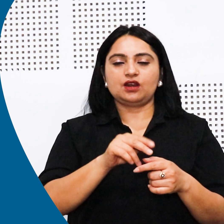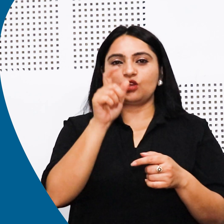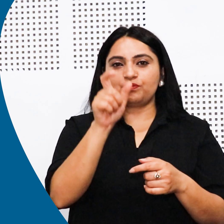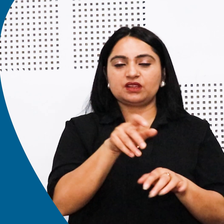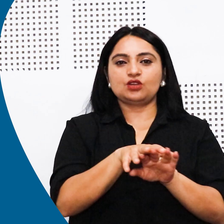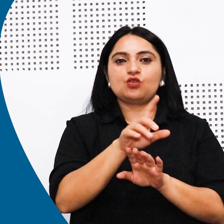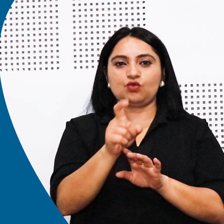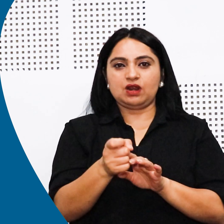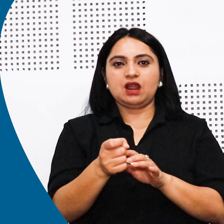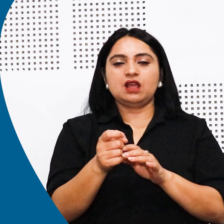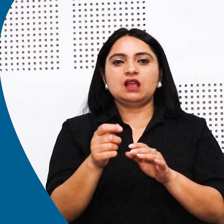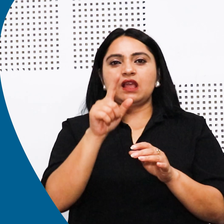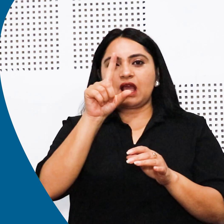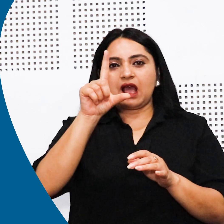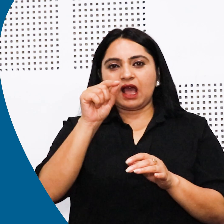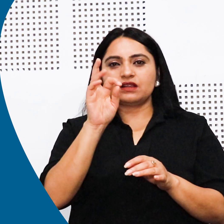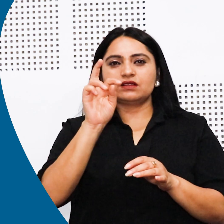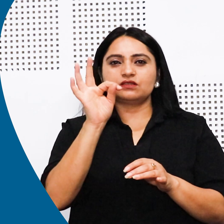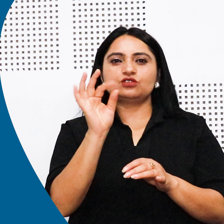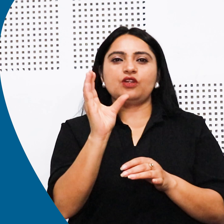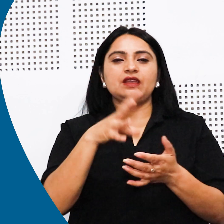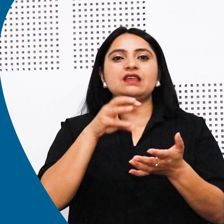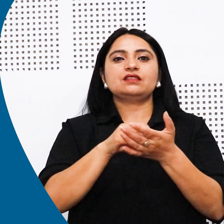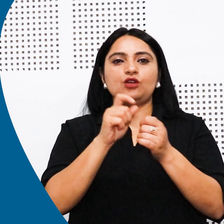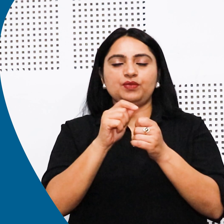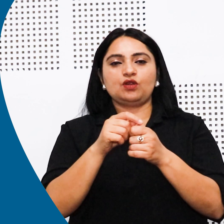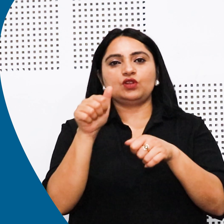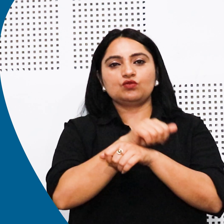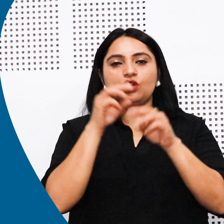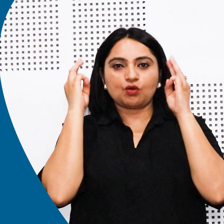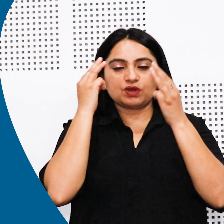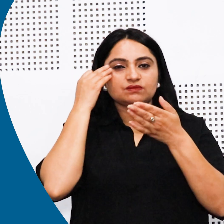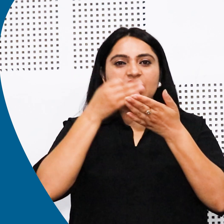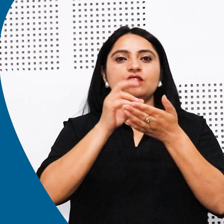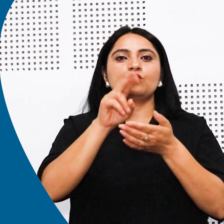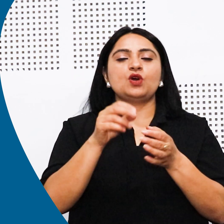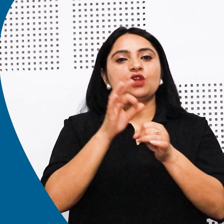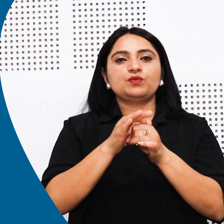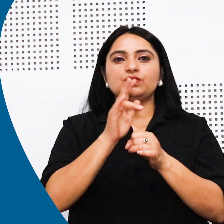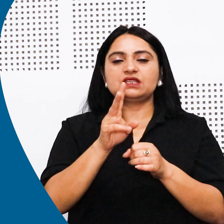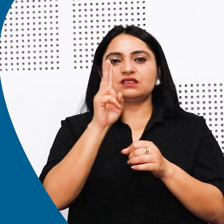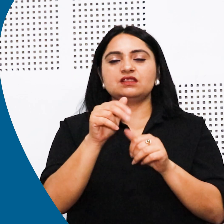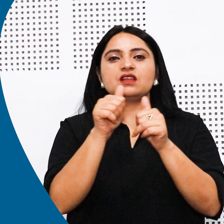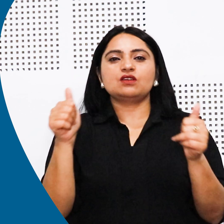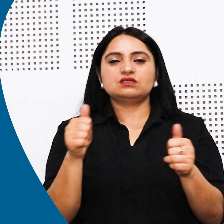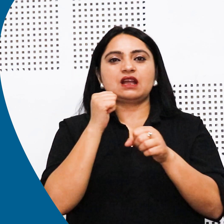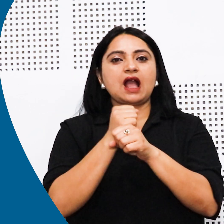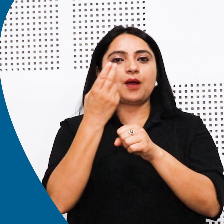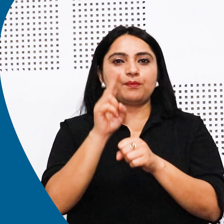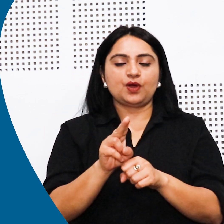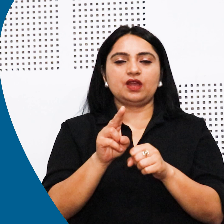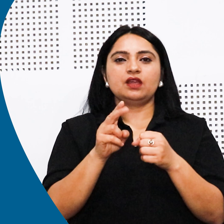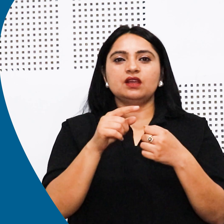व्यक्तिका लागि आश्रय केन्द्र बनाउने र उनीहरूको मनोरञ्जनमा ध्यान दिनुपर्ने व्यवस्था छ। त्यसअनुसार कायम भए